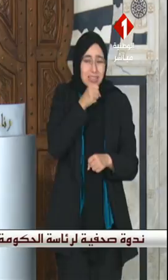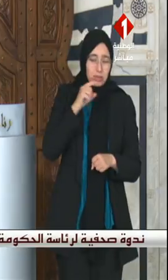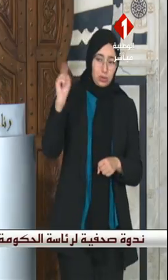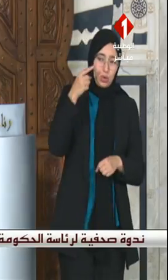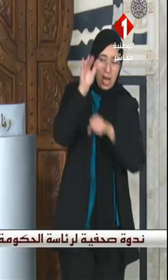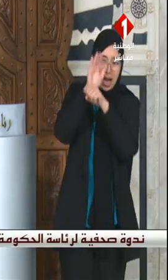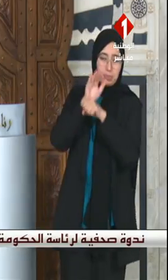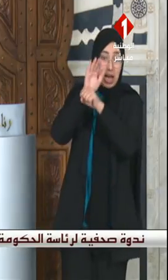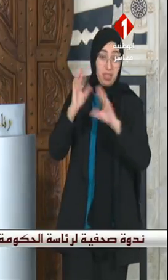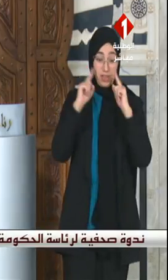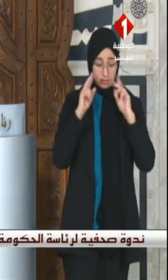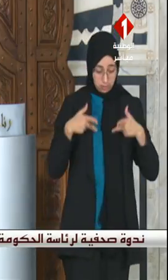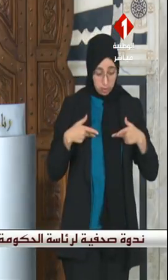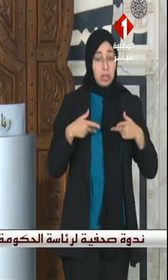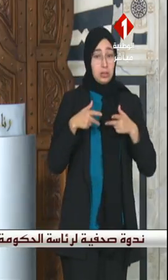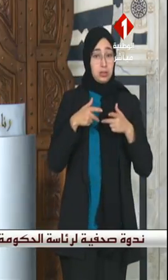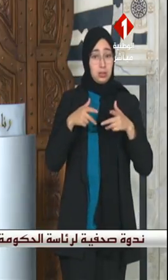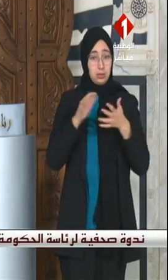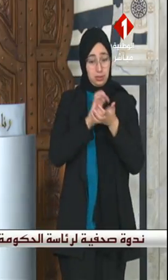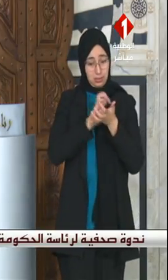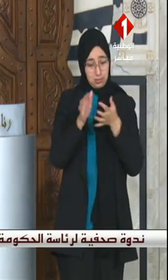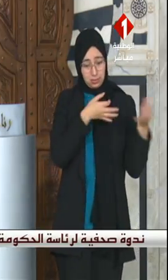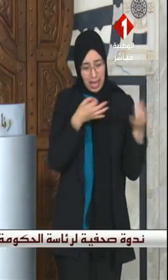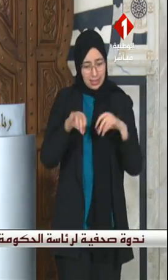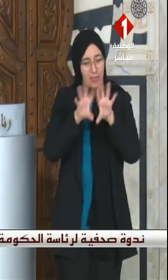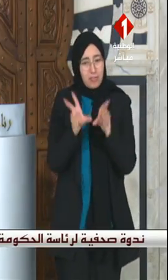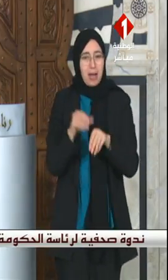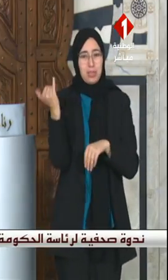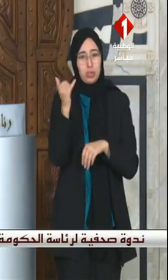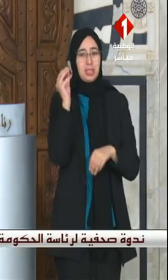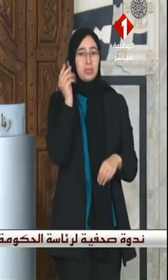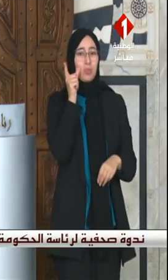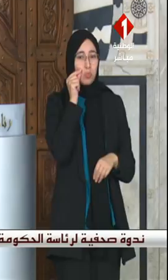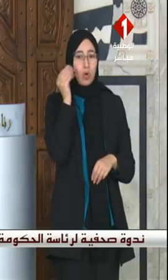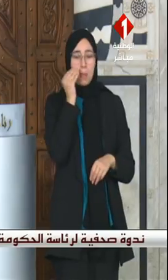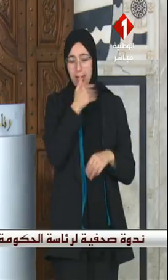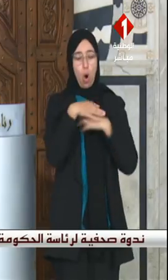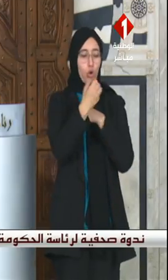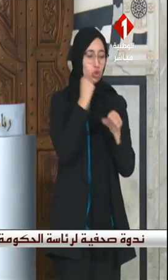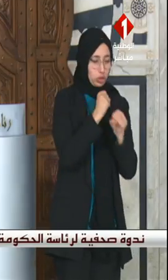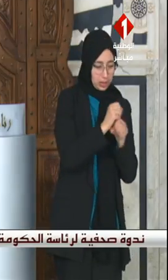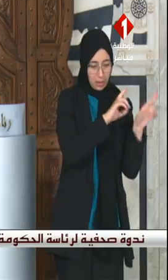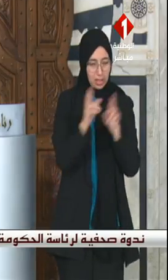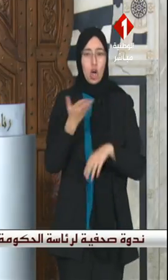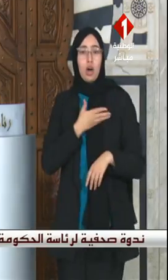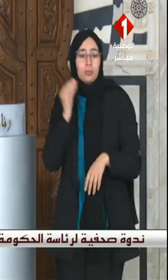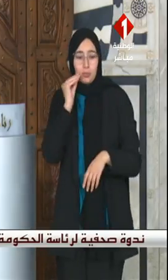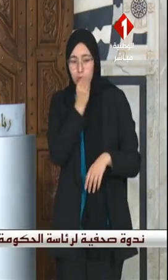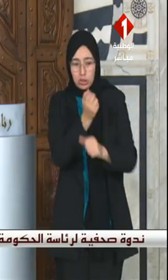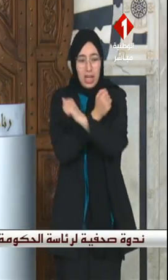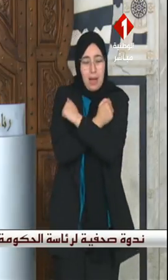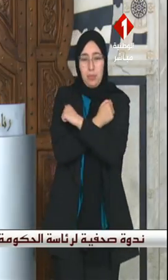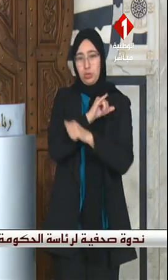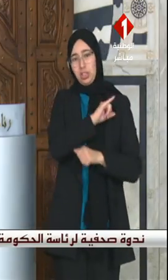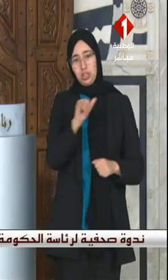الوقائية، وباش نقعدوا نلتزموا حتى في عائلاتنا، خاطرنا احنا اذا كان نخرج نمشي نخدموا نرجعوا نجموا نكونوا عندنا الفيروس هذا